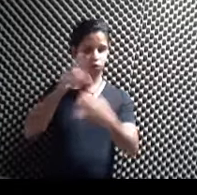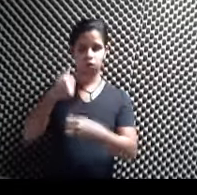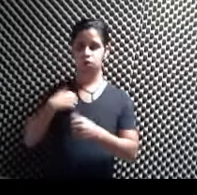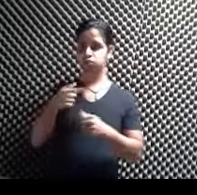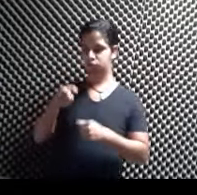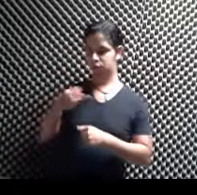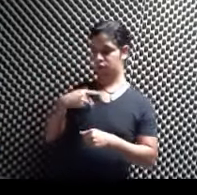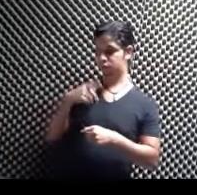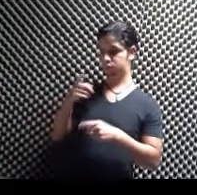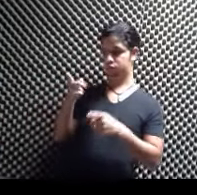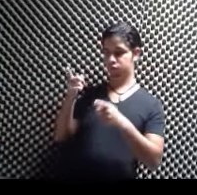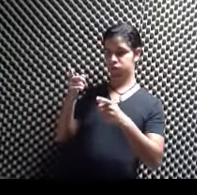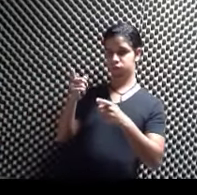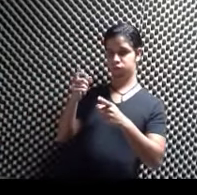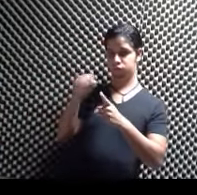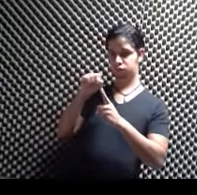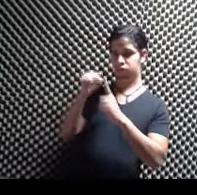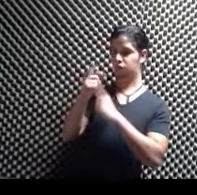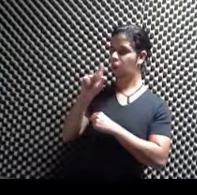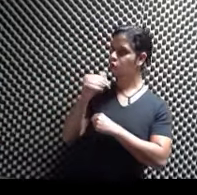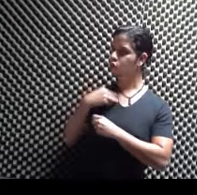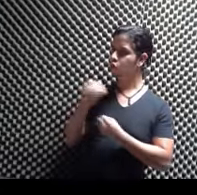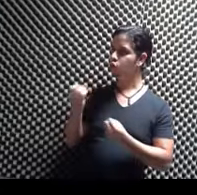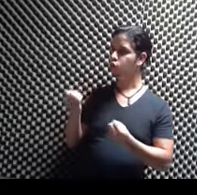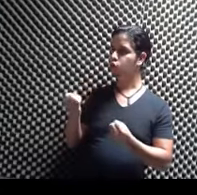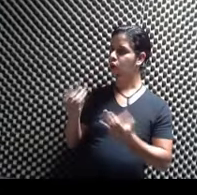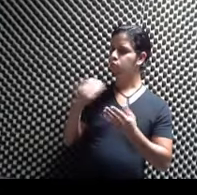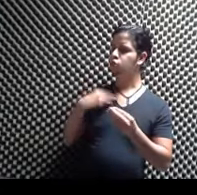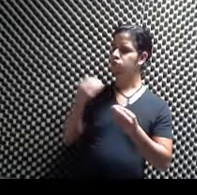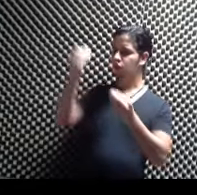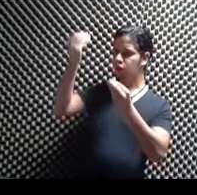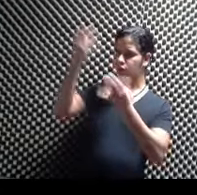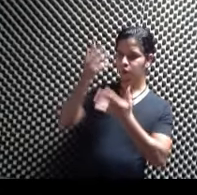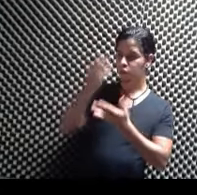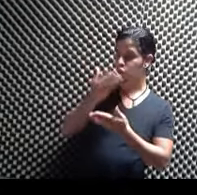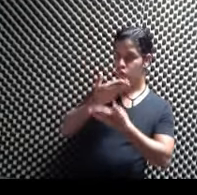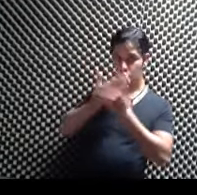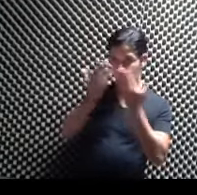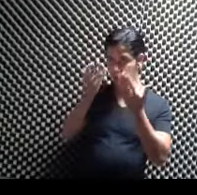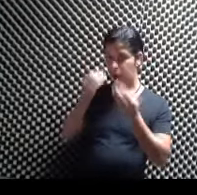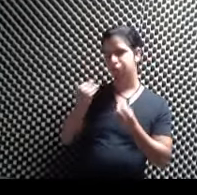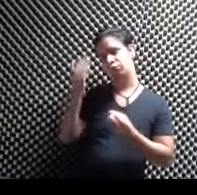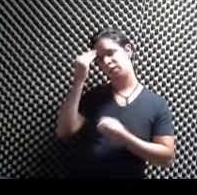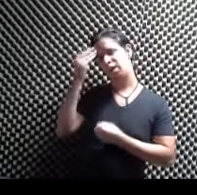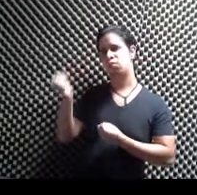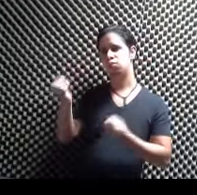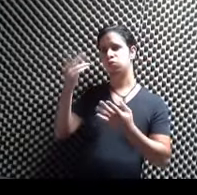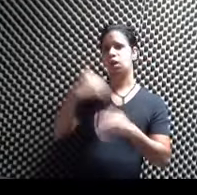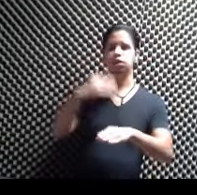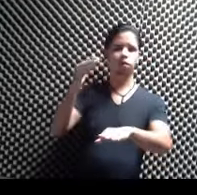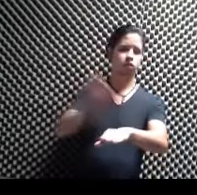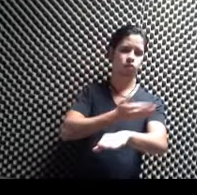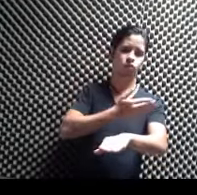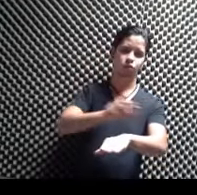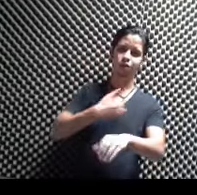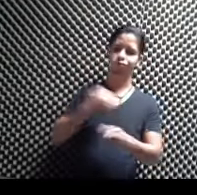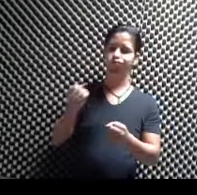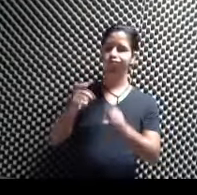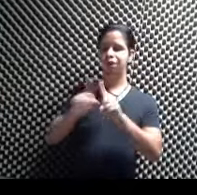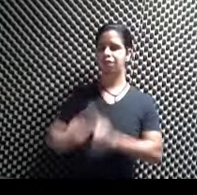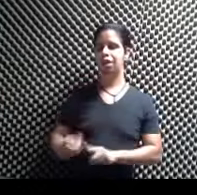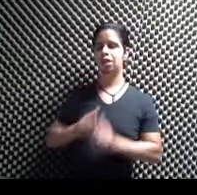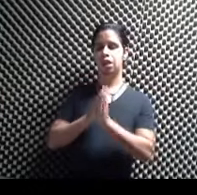lo interesante es que no hay mucha información, o sea, hay muchas fotos, están por supuesto sus canciones, Y hay varios libros, pero